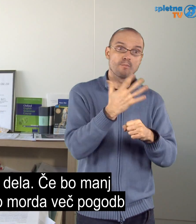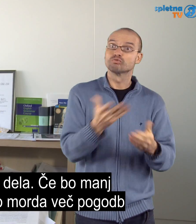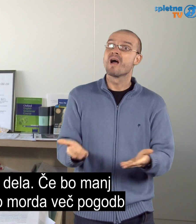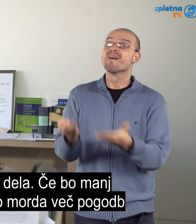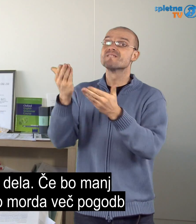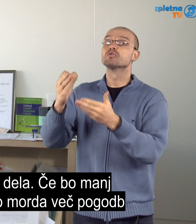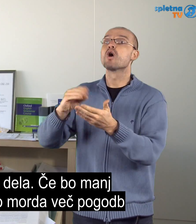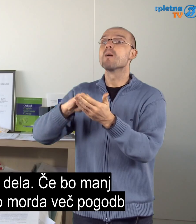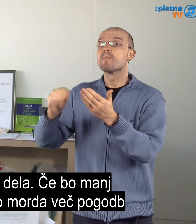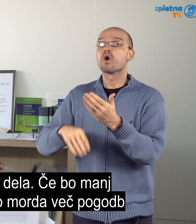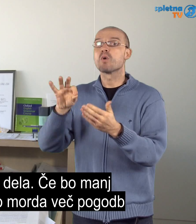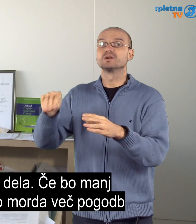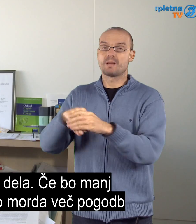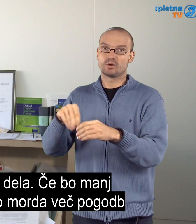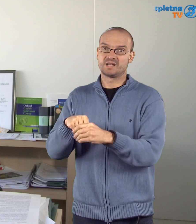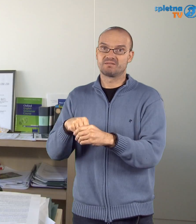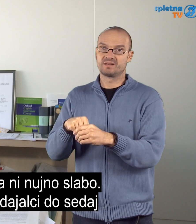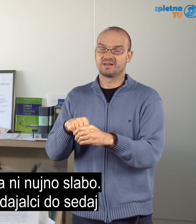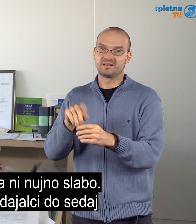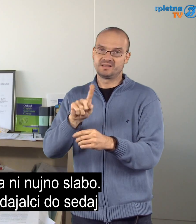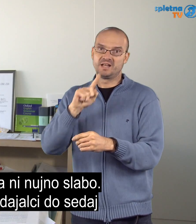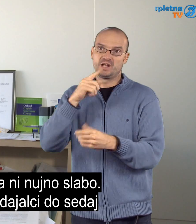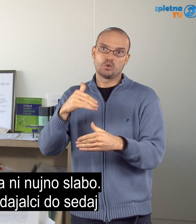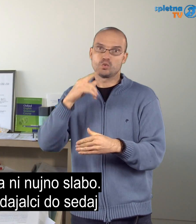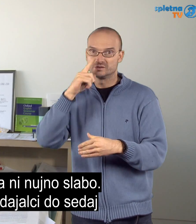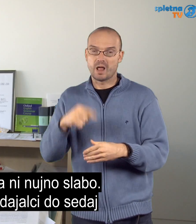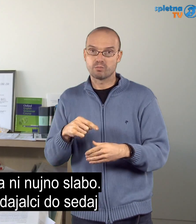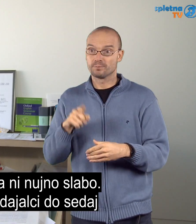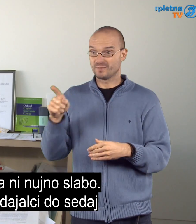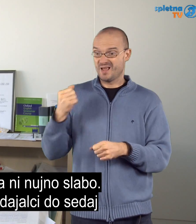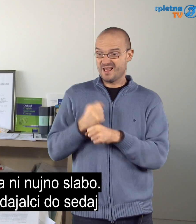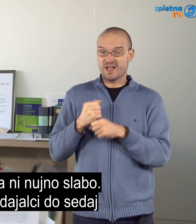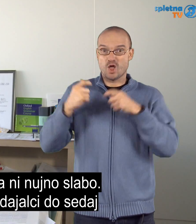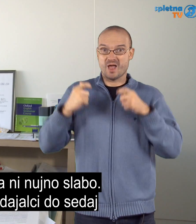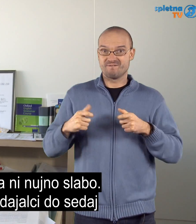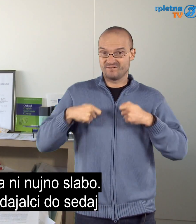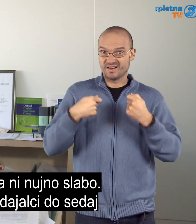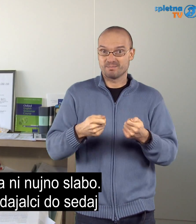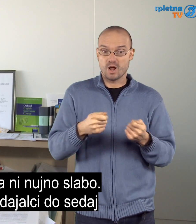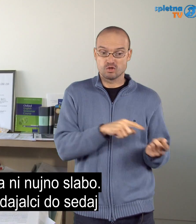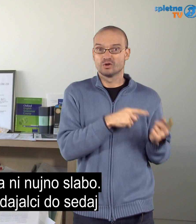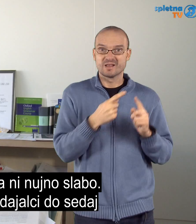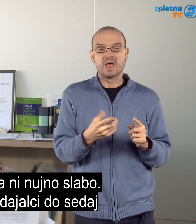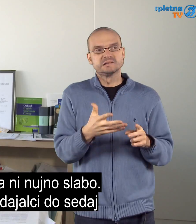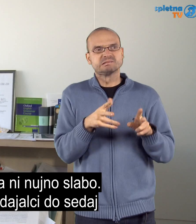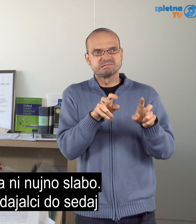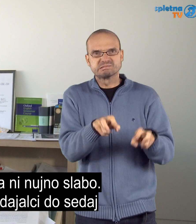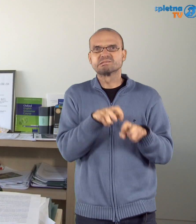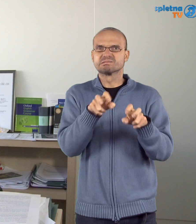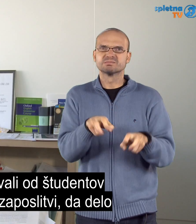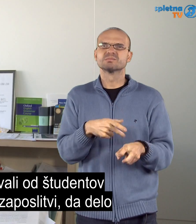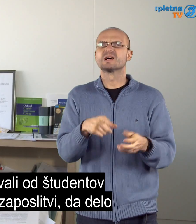o zaposlitvi, kar pa ni nujno slabo. Tam, kjer so delodajalci do sedaj zlorabljali in